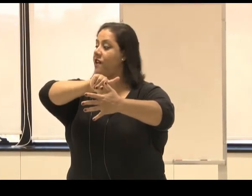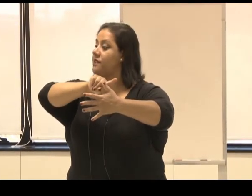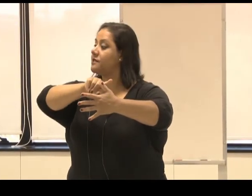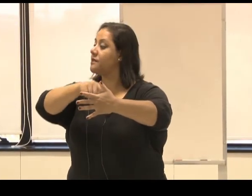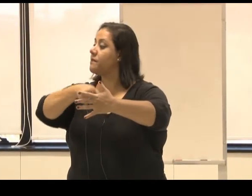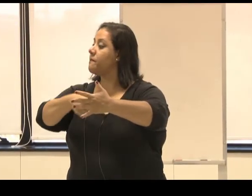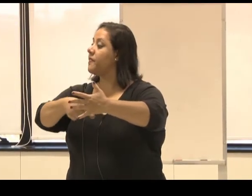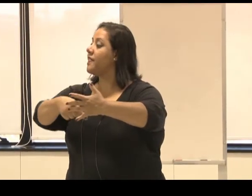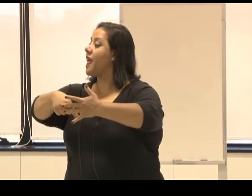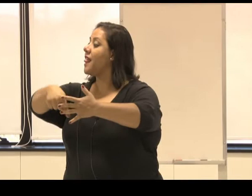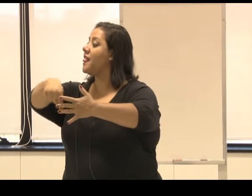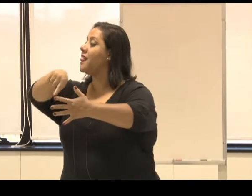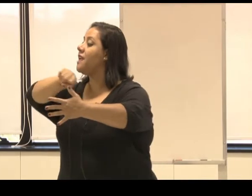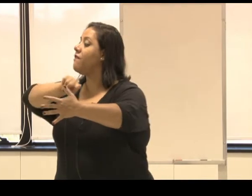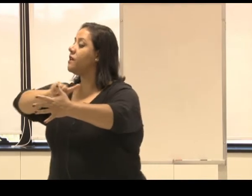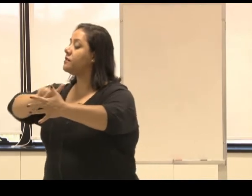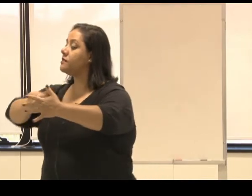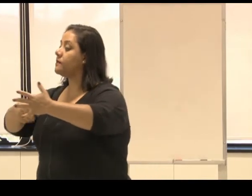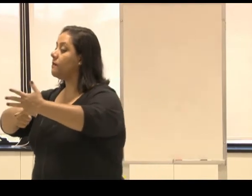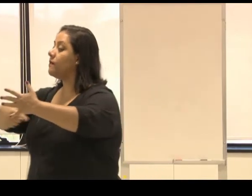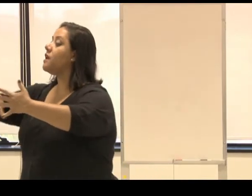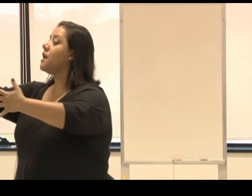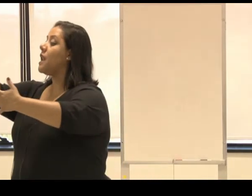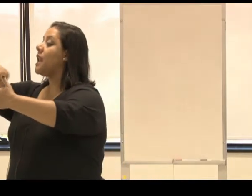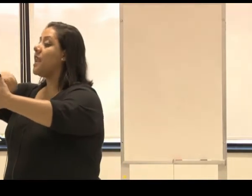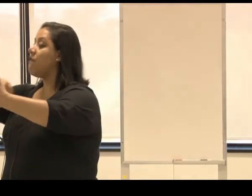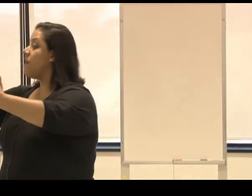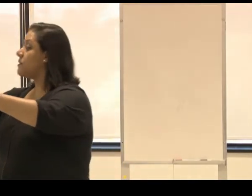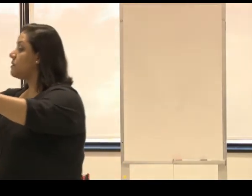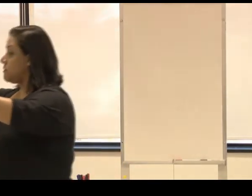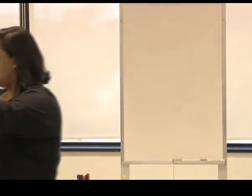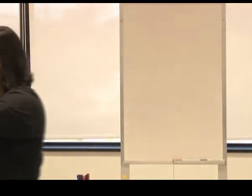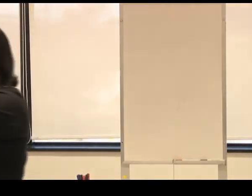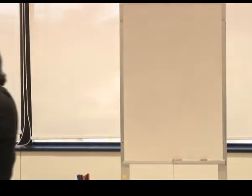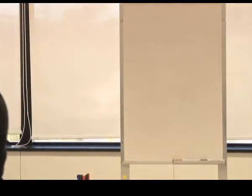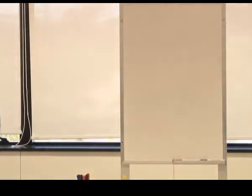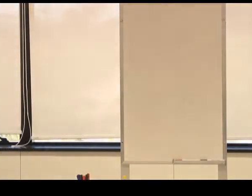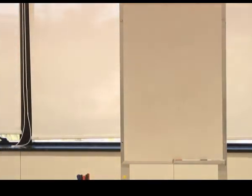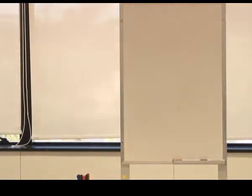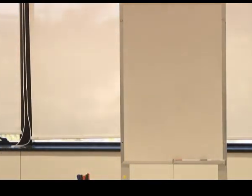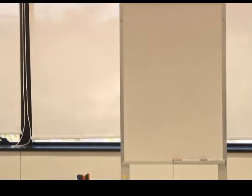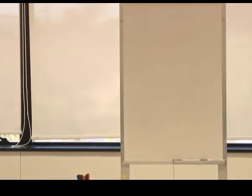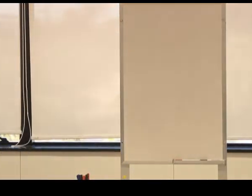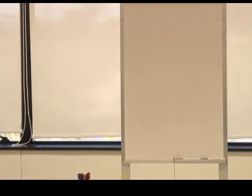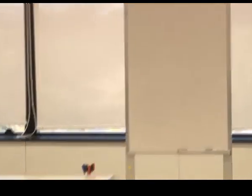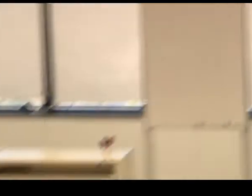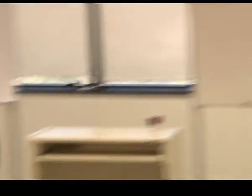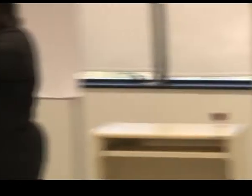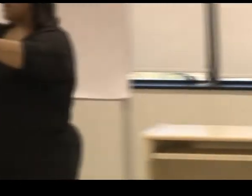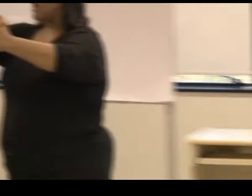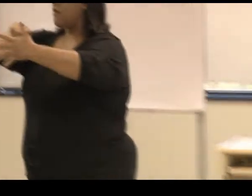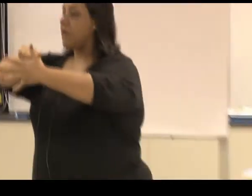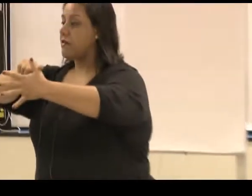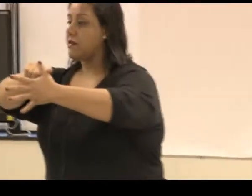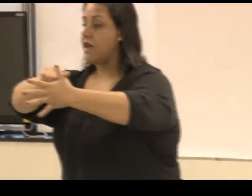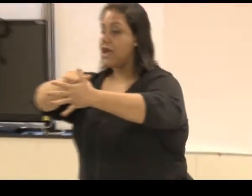níveis, níveis, níveis. Desenhe na sua mão. Níveis, níveis. Se